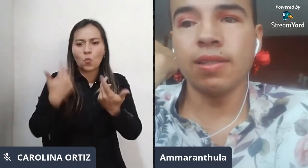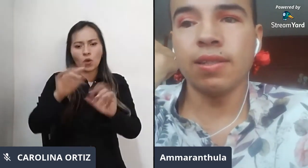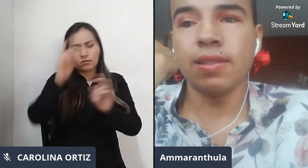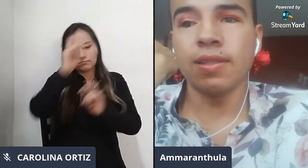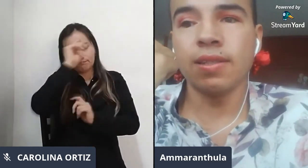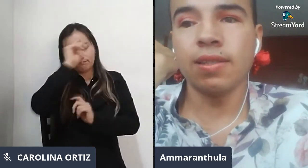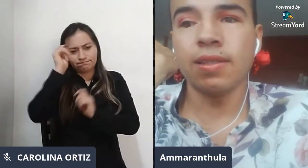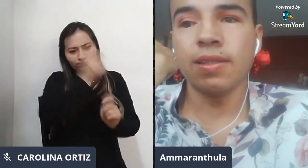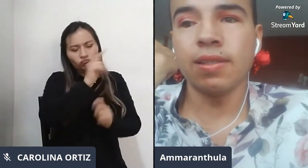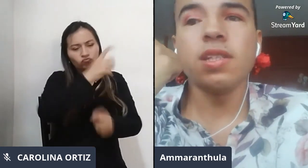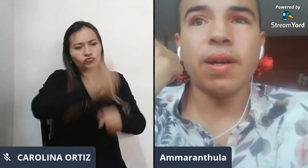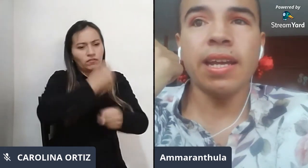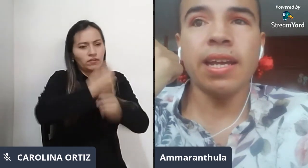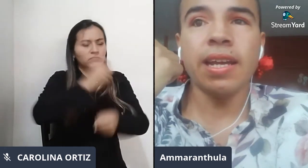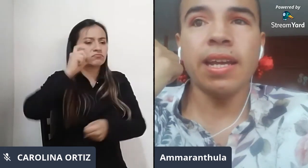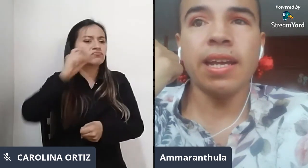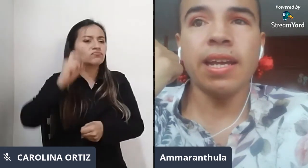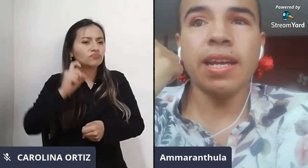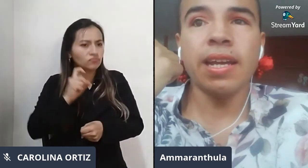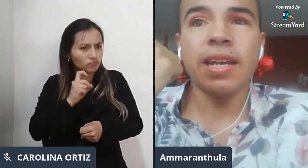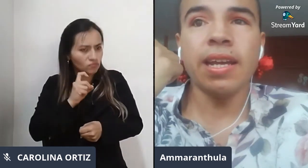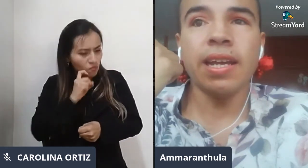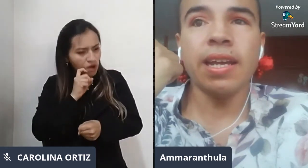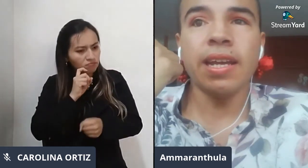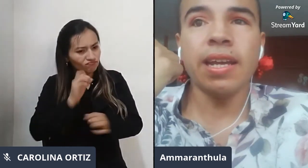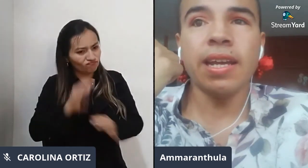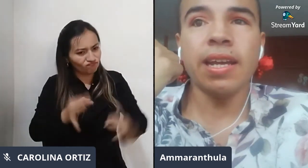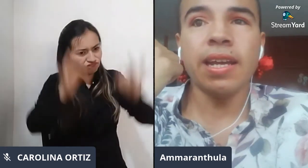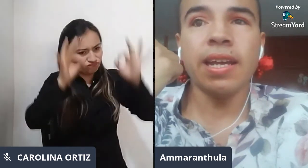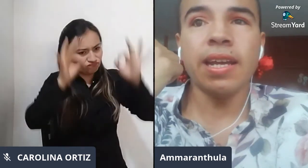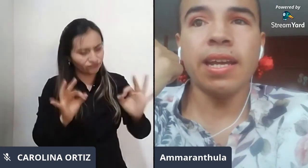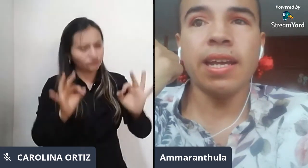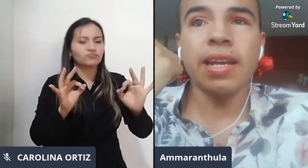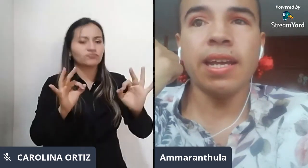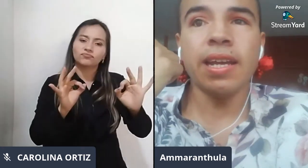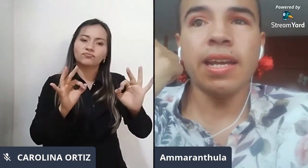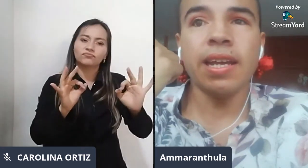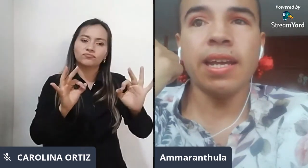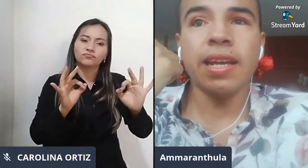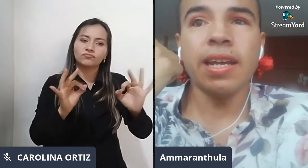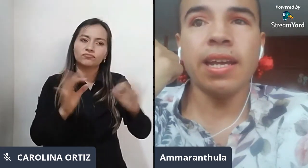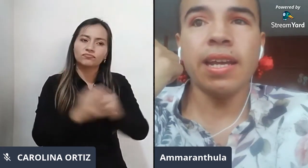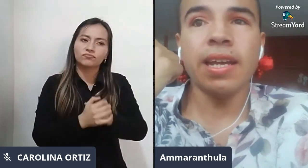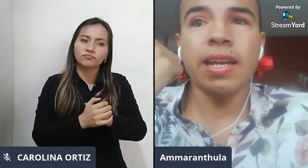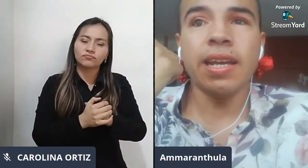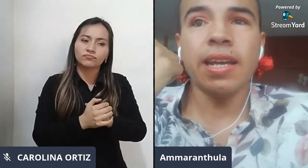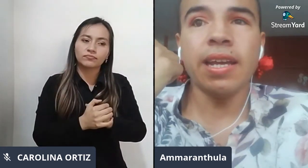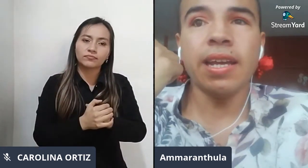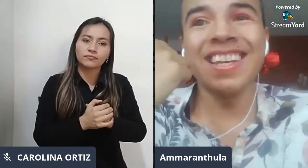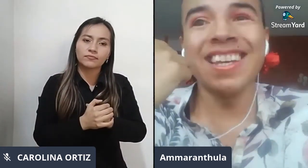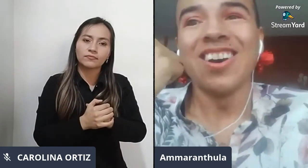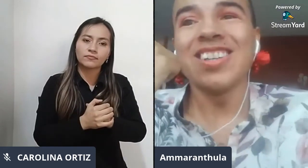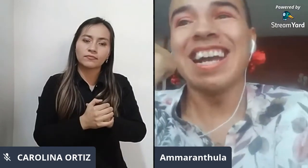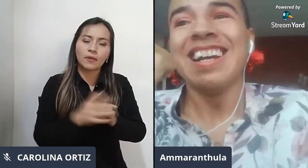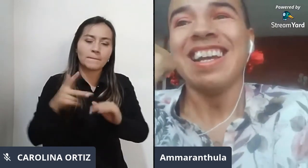y lograr unas condiciones dignas para ejercer, también está el hecho